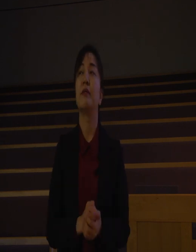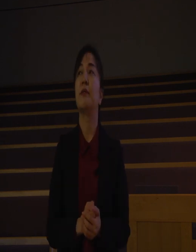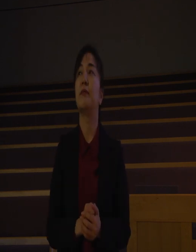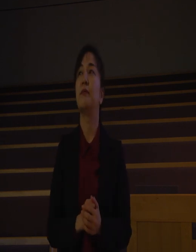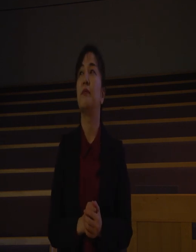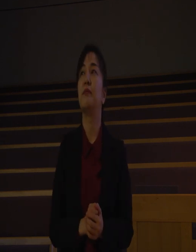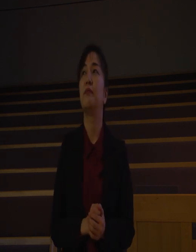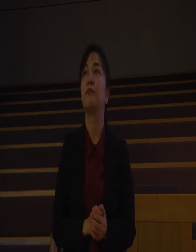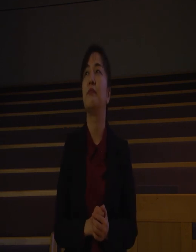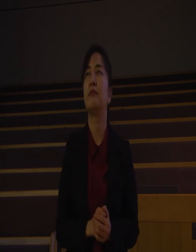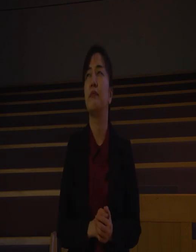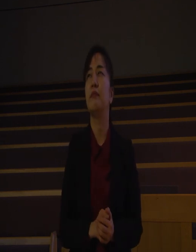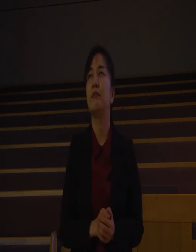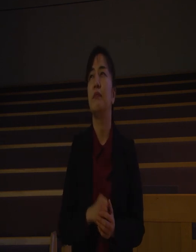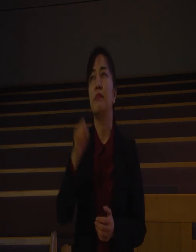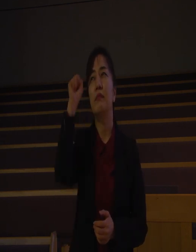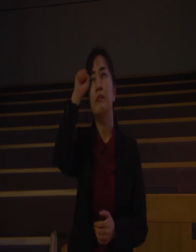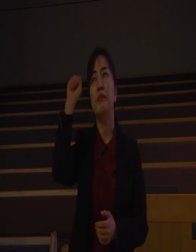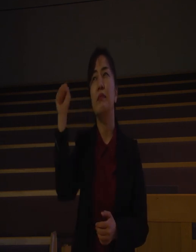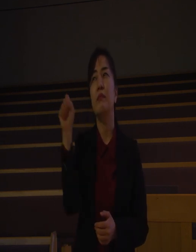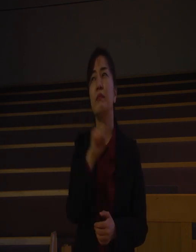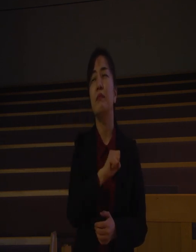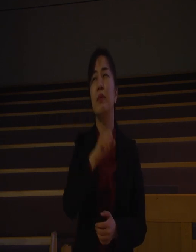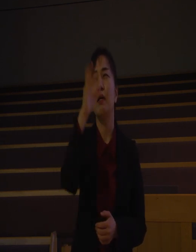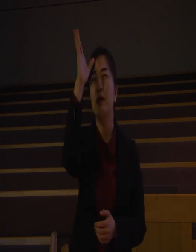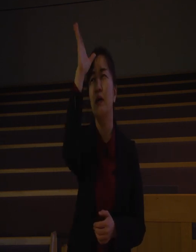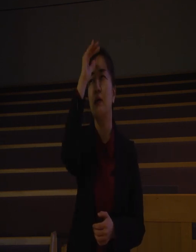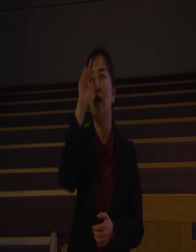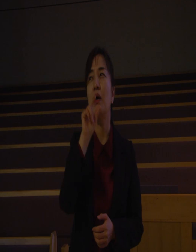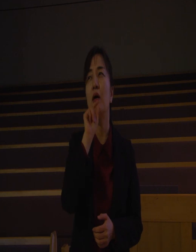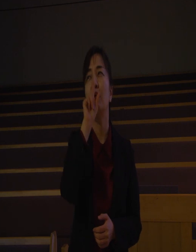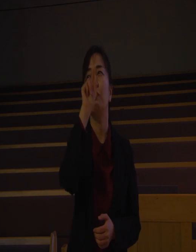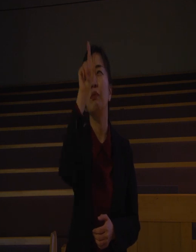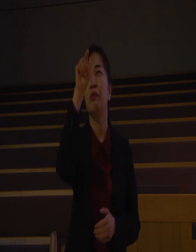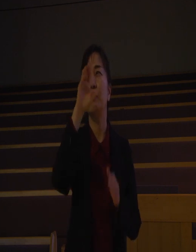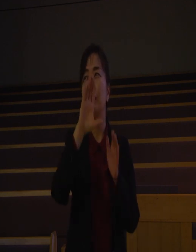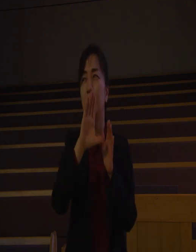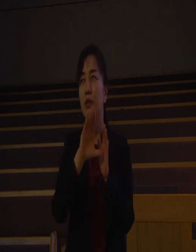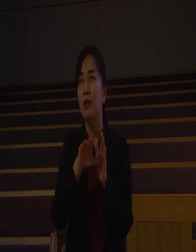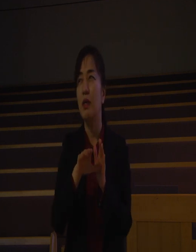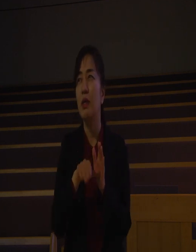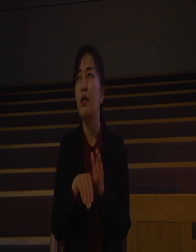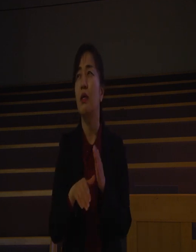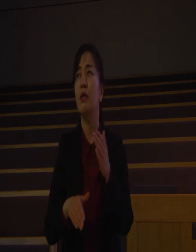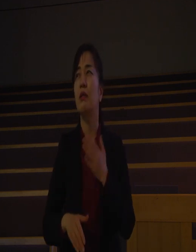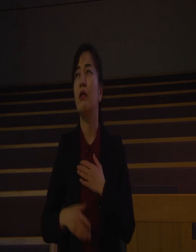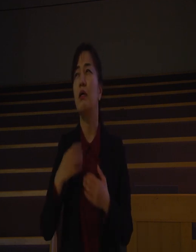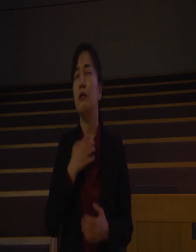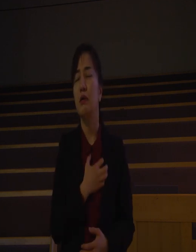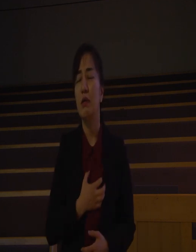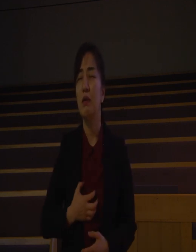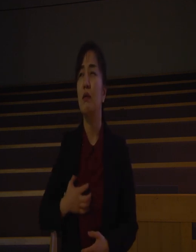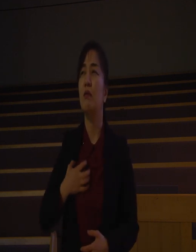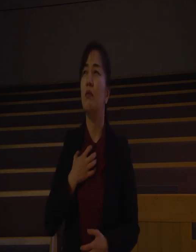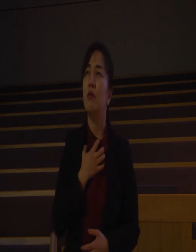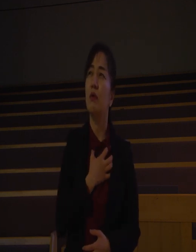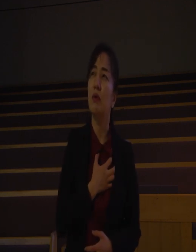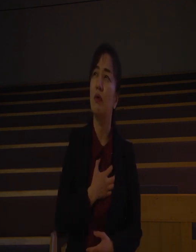맞이하네. 새벽 다굴 때 난 괴로워서 새벽 다굴 때 난